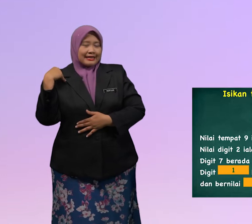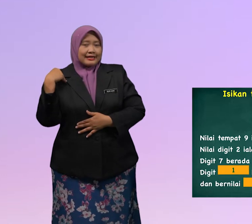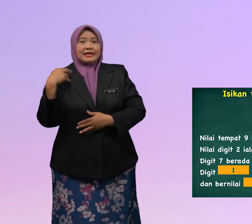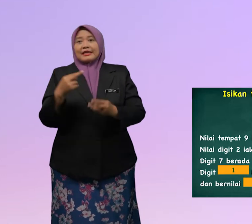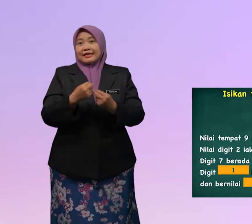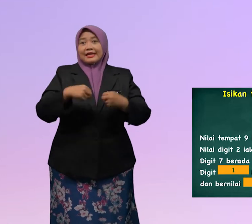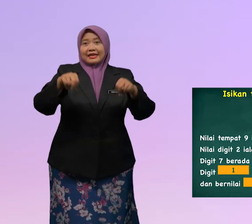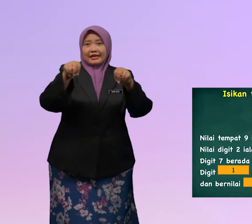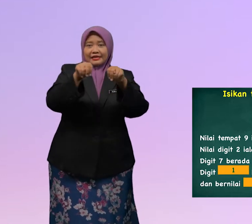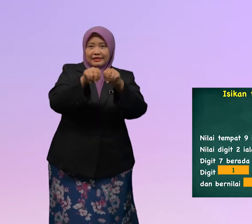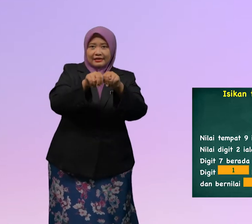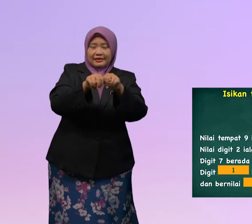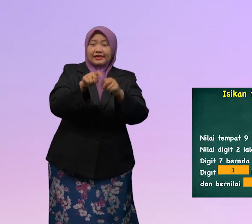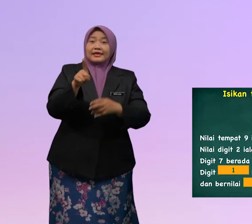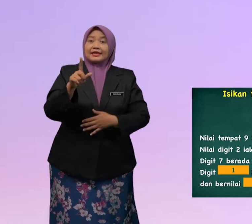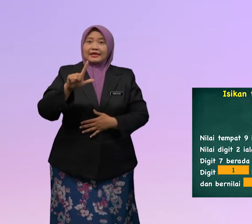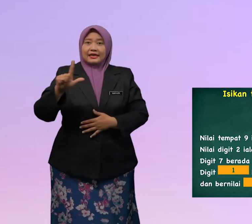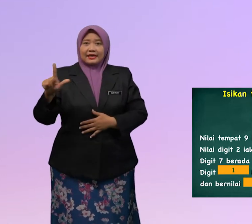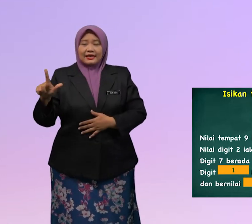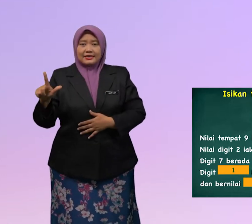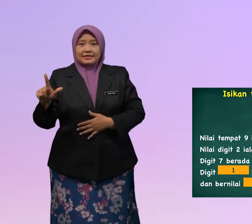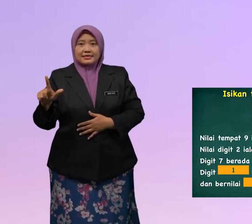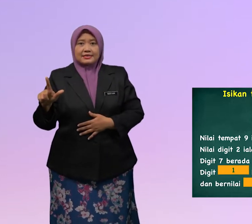Dan nilainya ialah